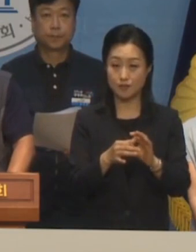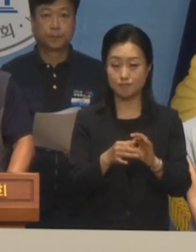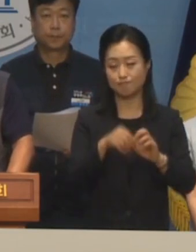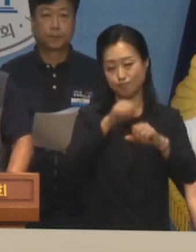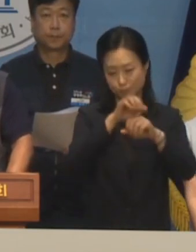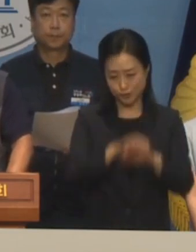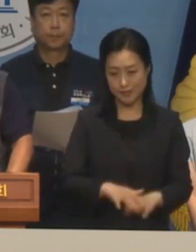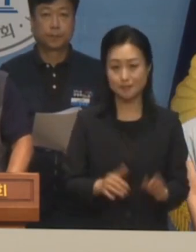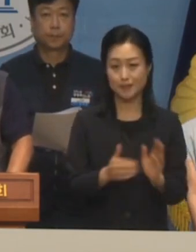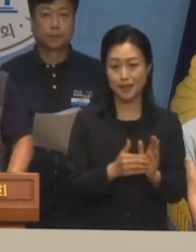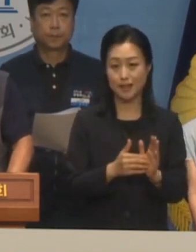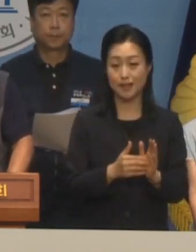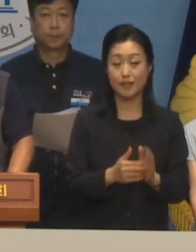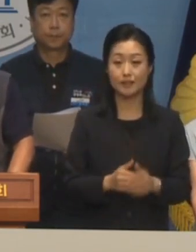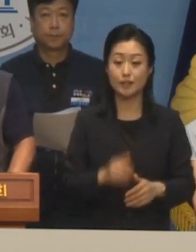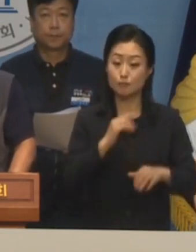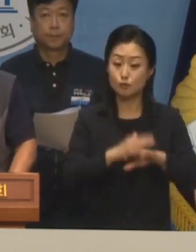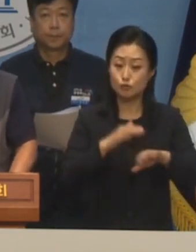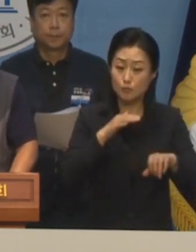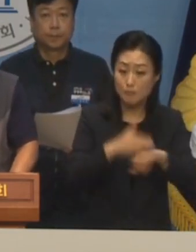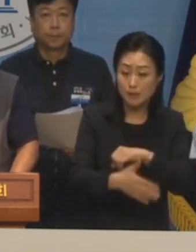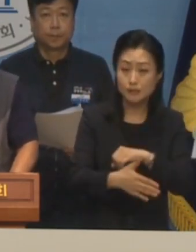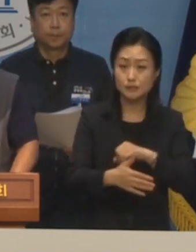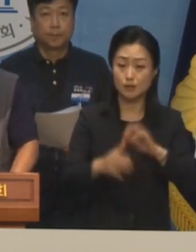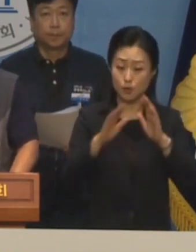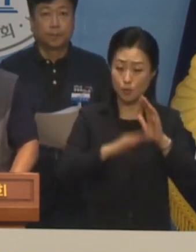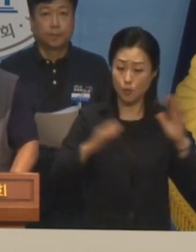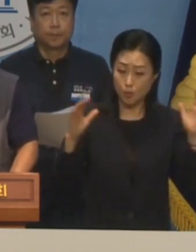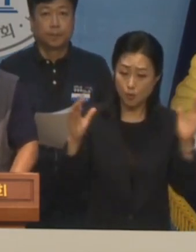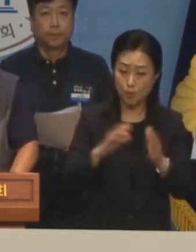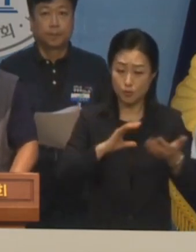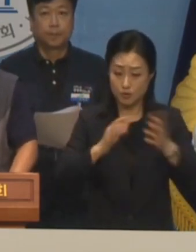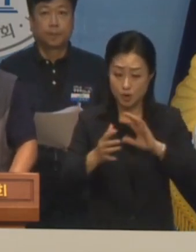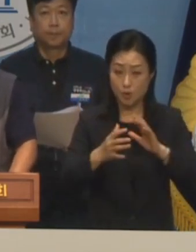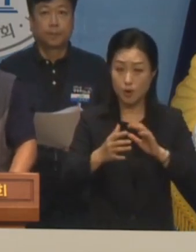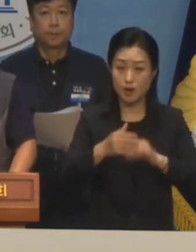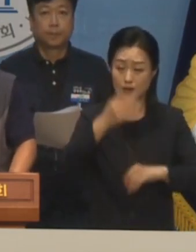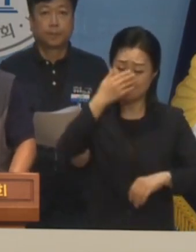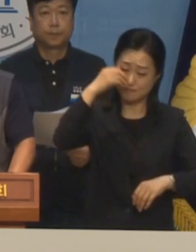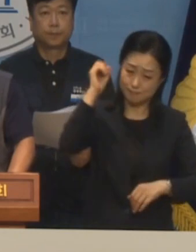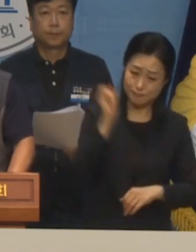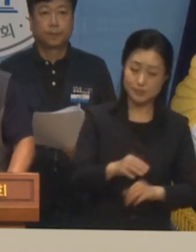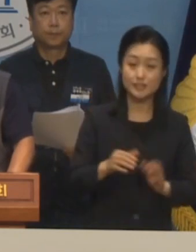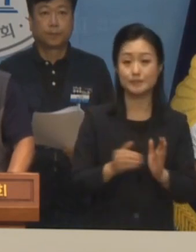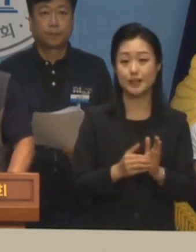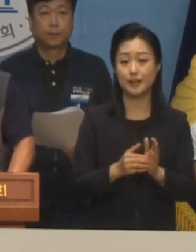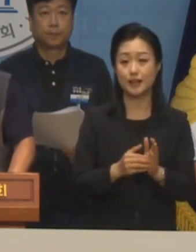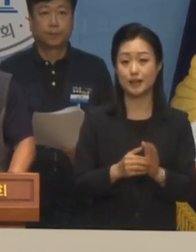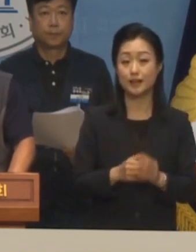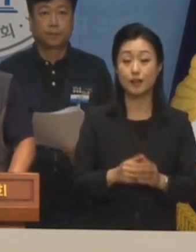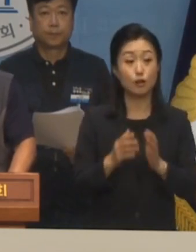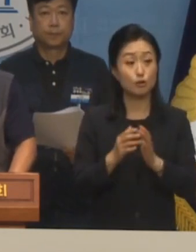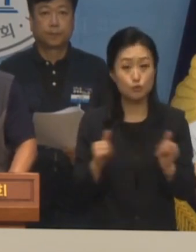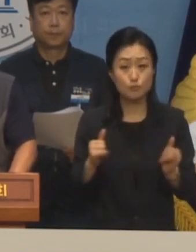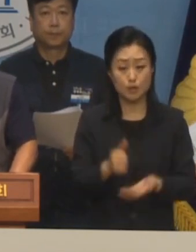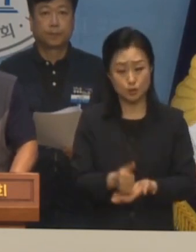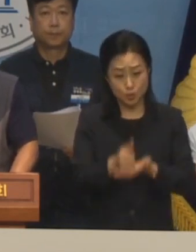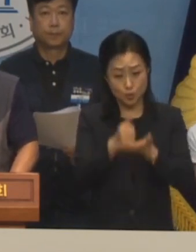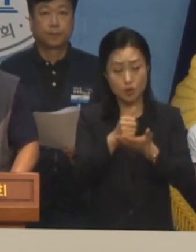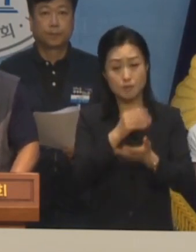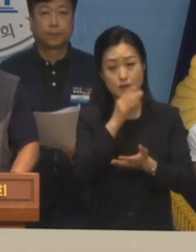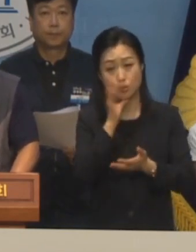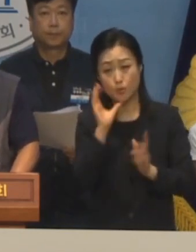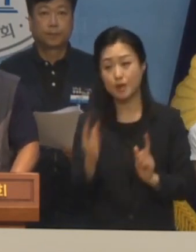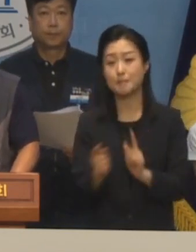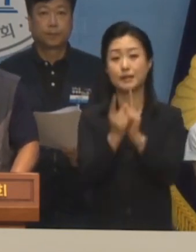무산시켰습니다. 민주적인 방식으로 일궈낸 공론화 결과도에서 무시했습니다. 모든 국민이 존엄한 노후를